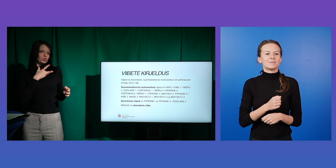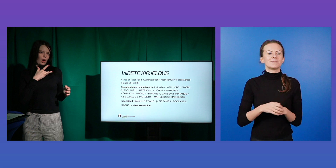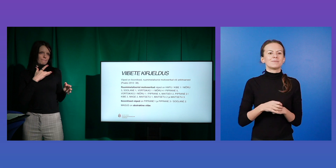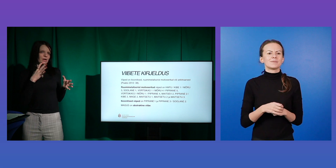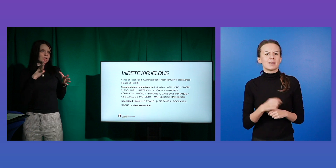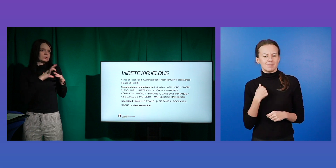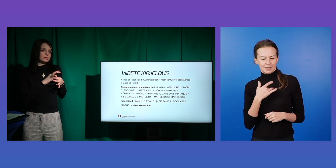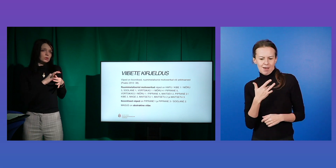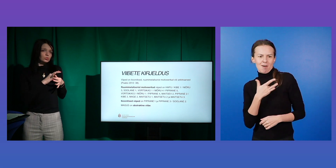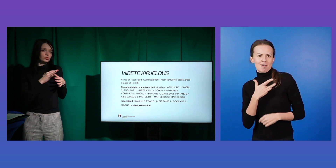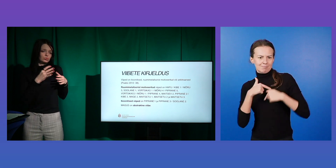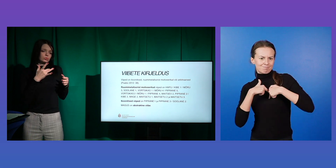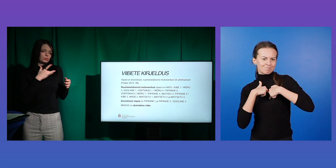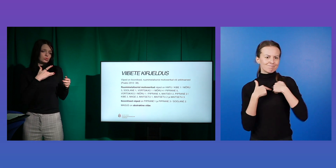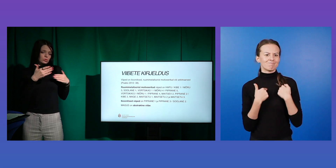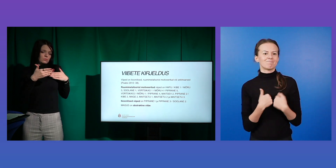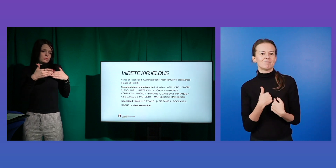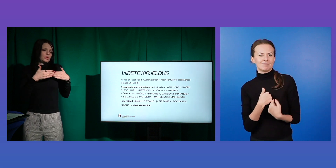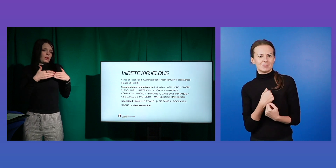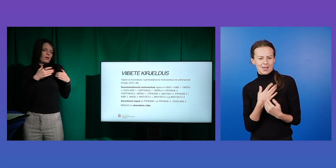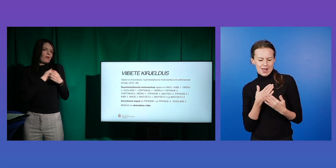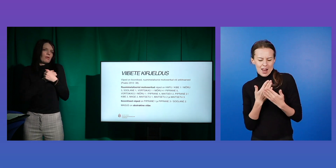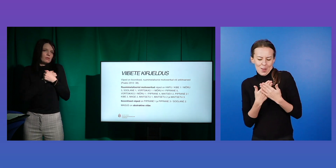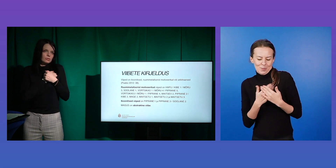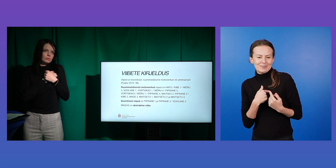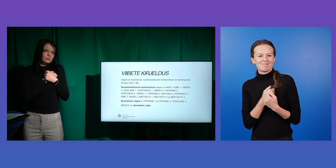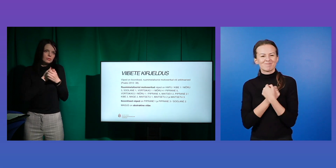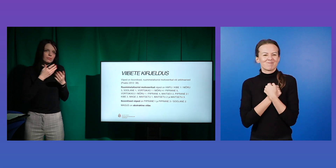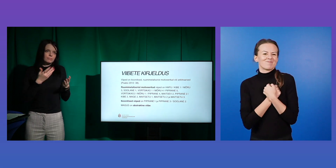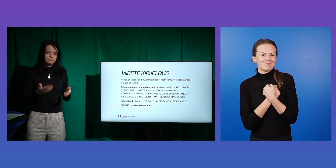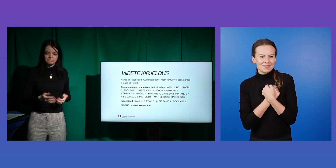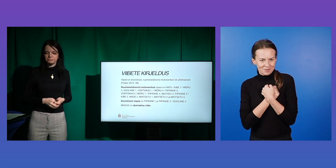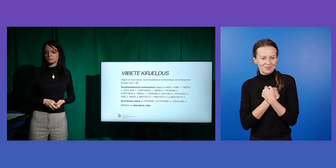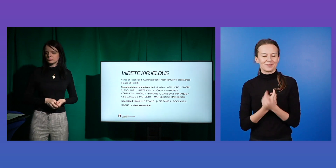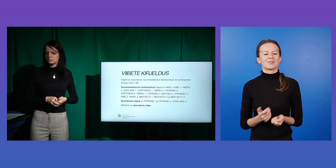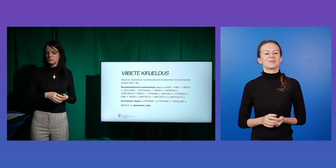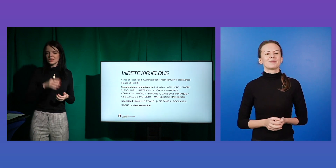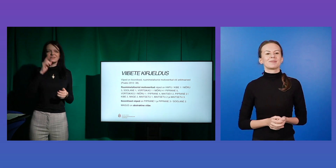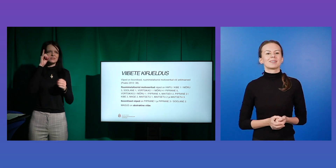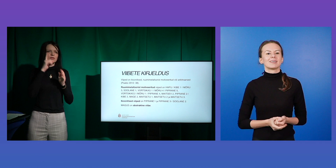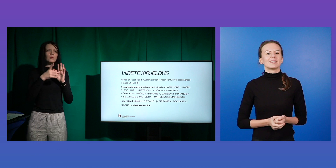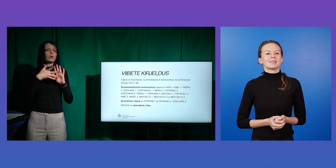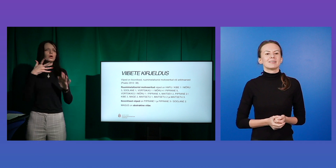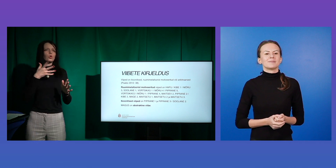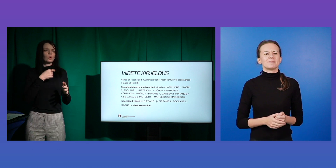armastama, et see on südamelähedane asi on ja see on sellega seotud ja ma teen selle koha peal ka selle viipe.